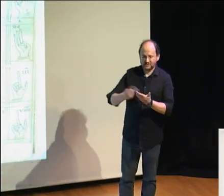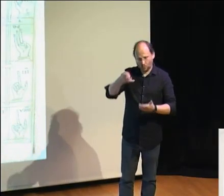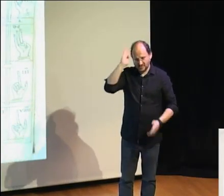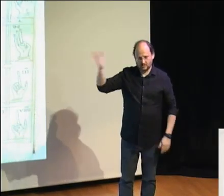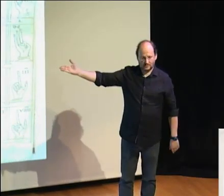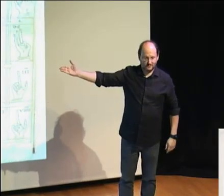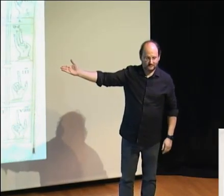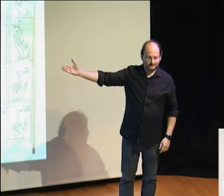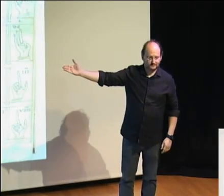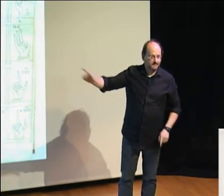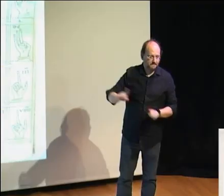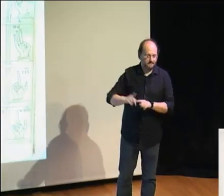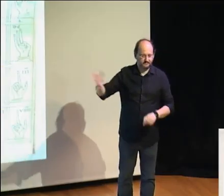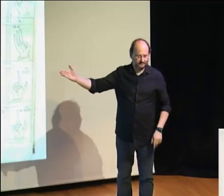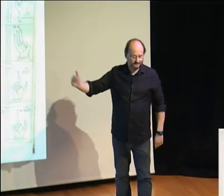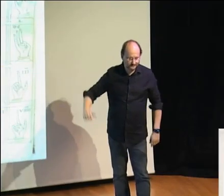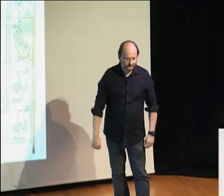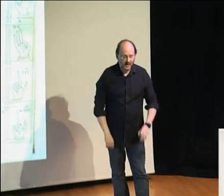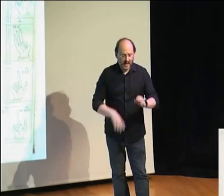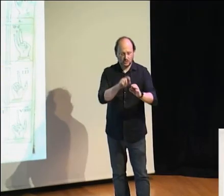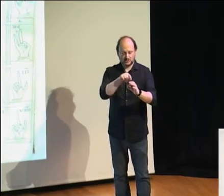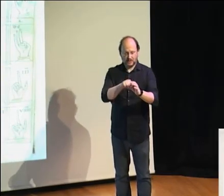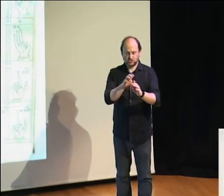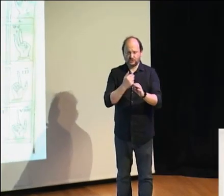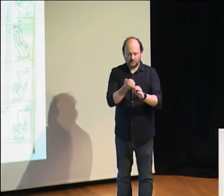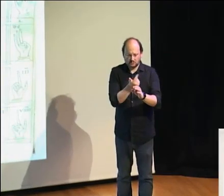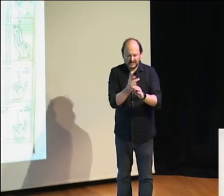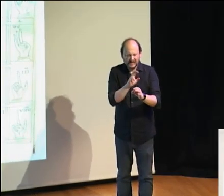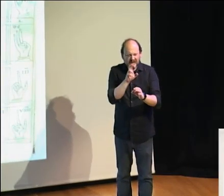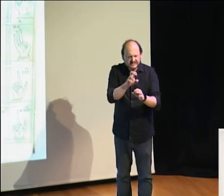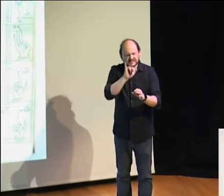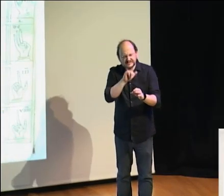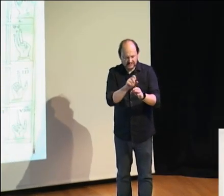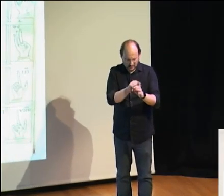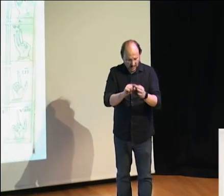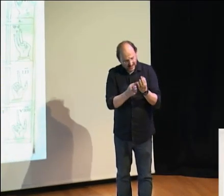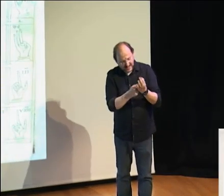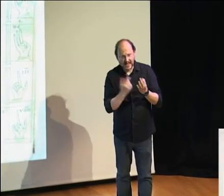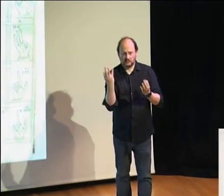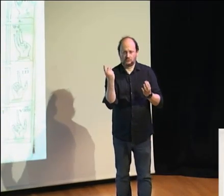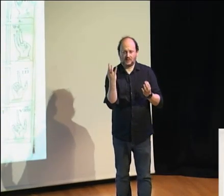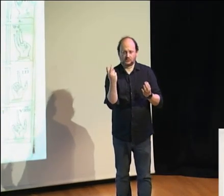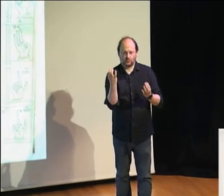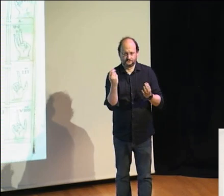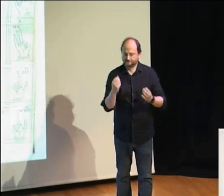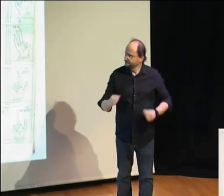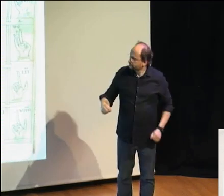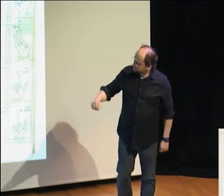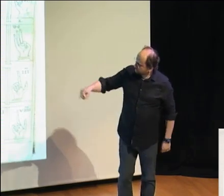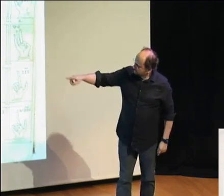sécurité sociale, vous avez ces petits numéros là que vous pouvez tirer. Et en fait, on avait l'équivalent, les jetons romains à l'époque. Et donc, on avait des